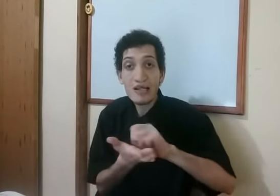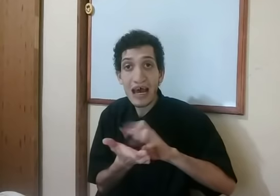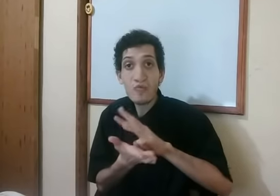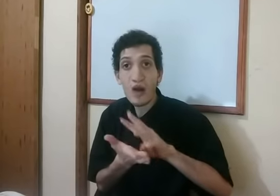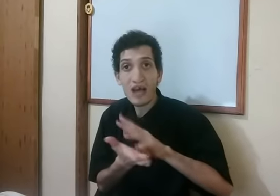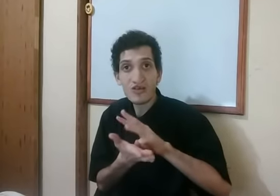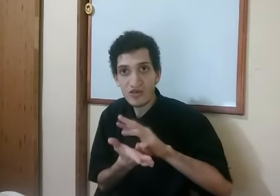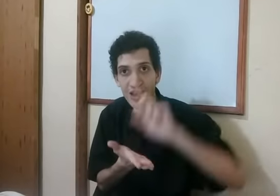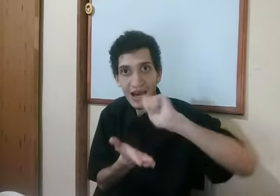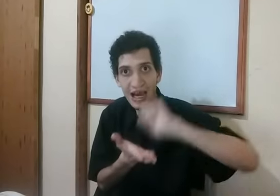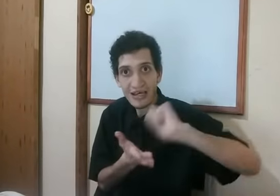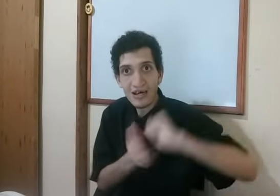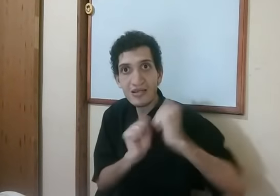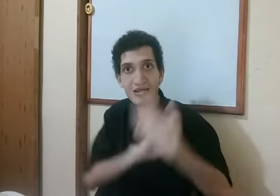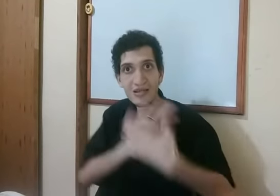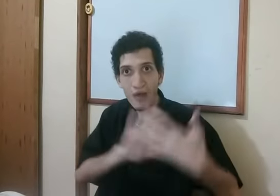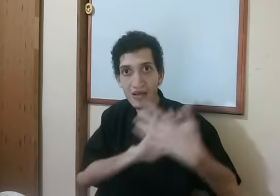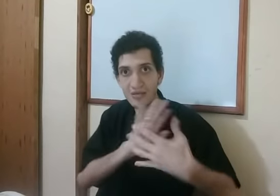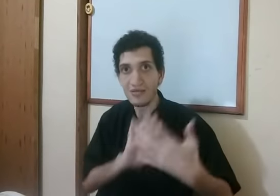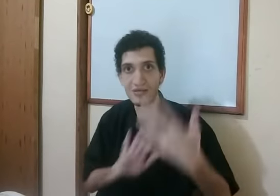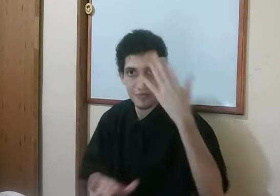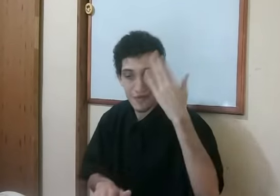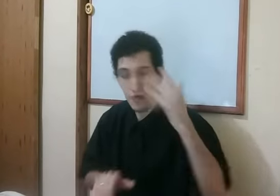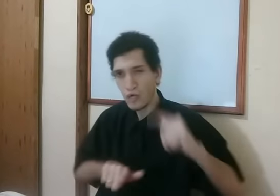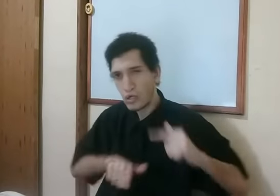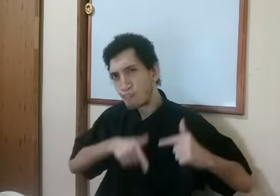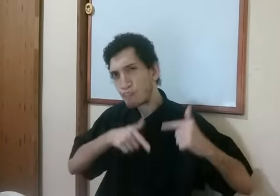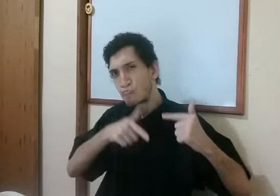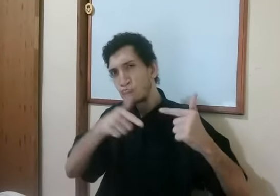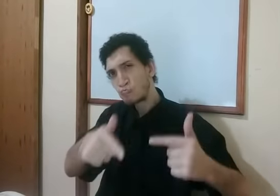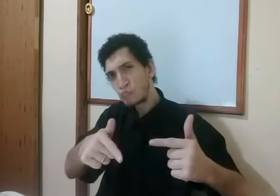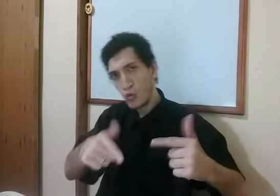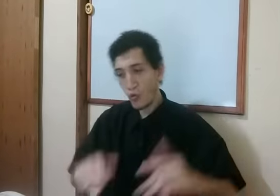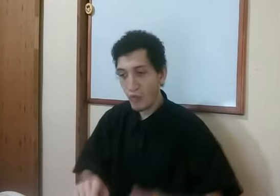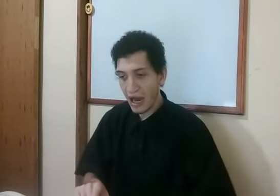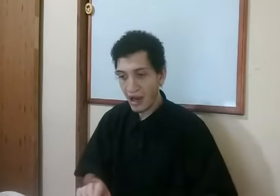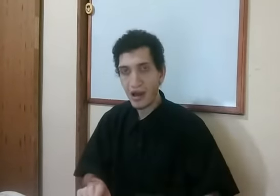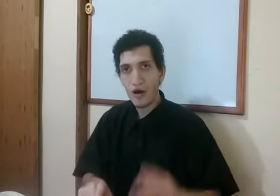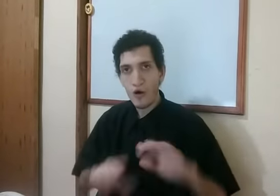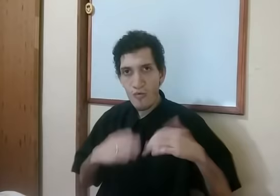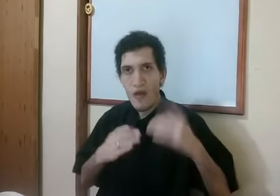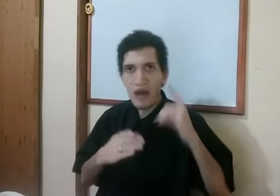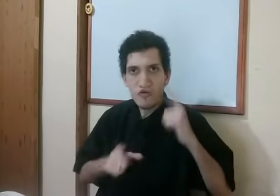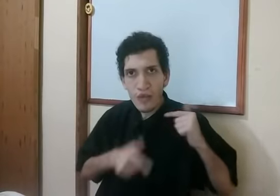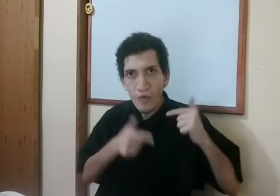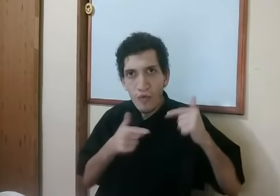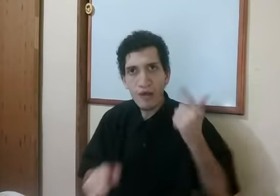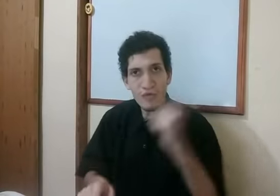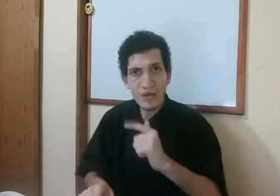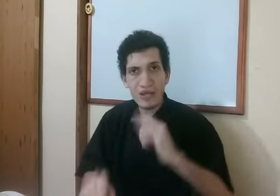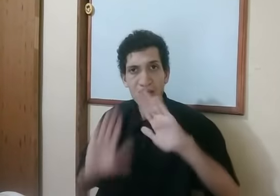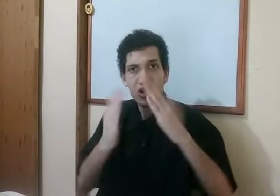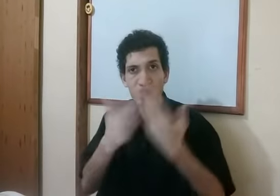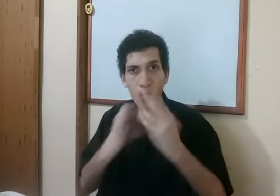sign rights, as escritas e sinais, entendeu? Lutar, unidade de ensino tá lutando pra conseguir